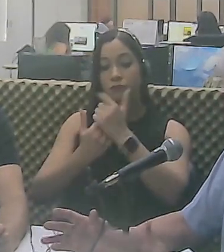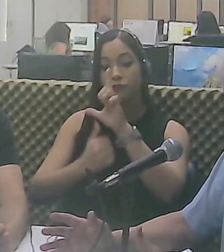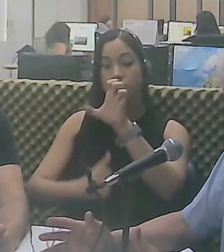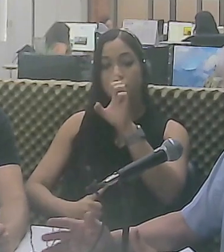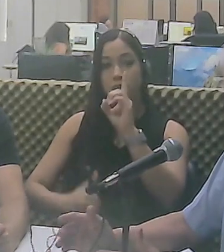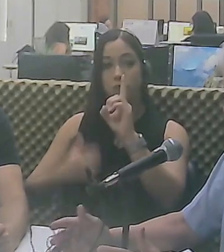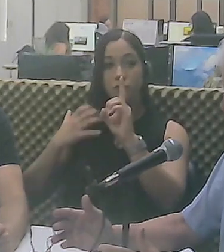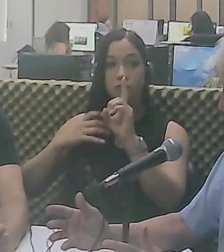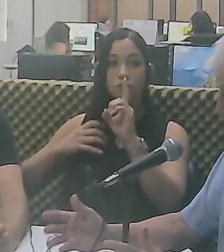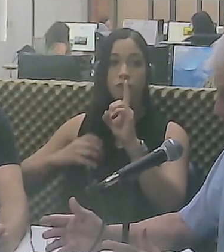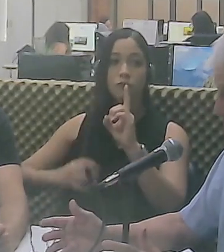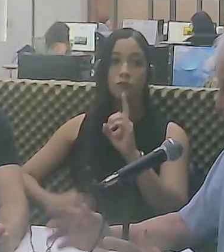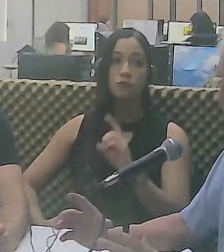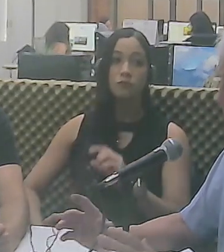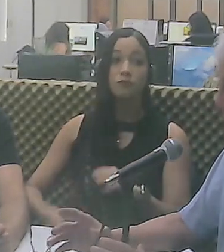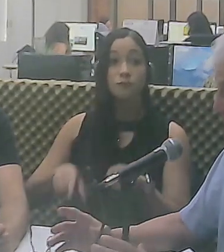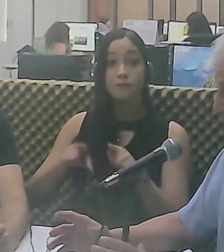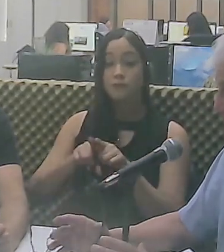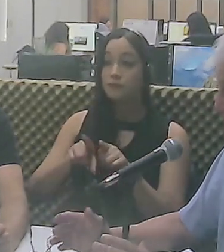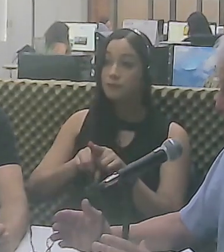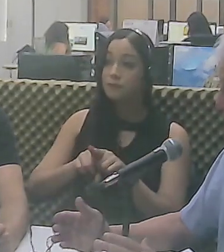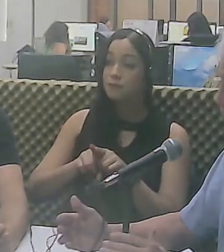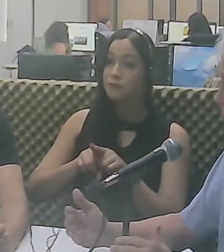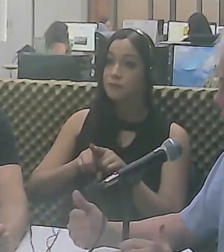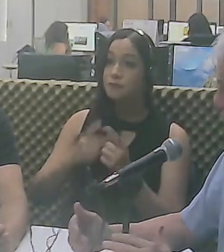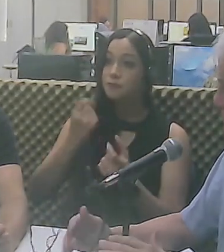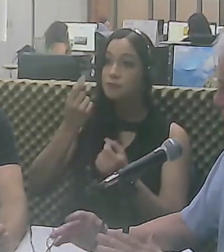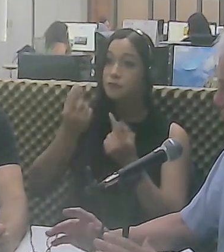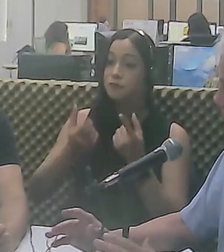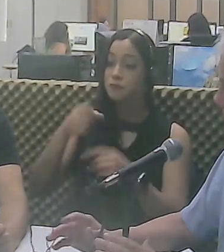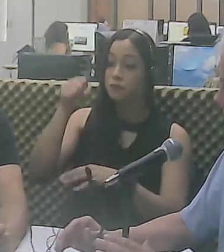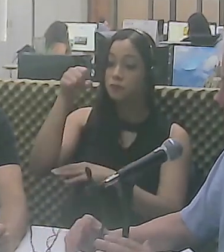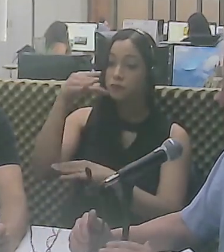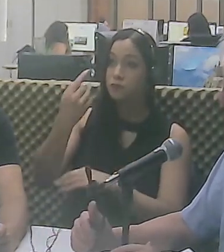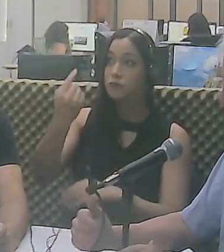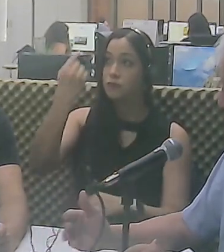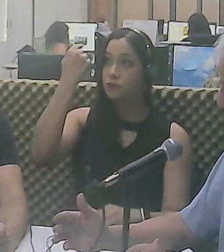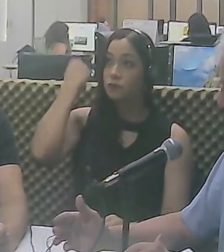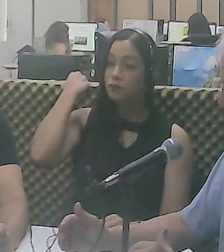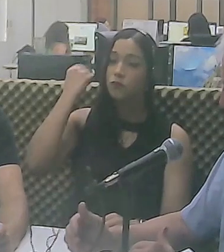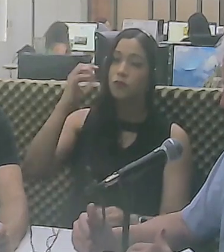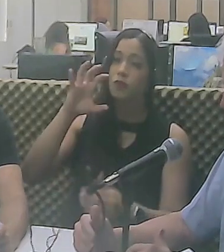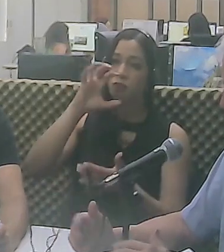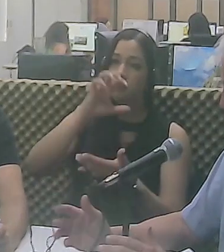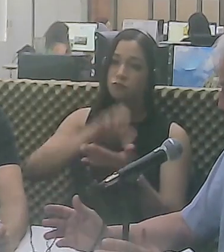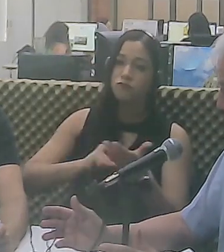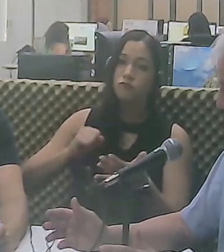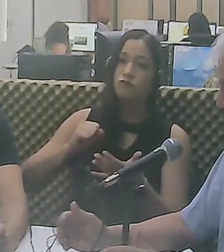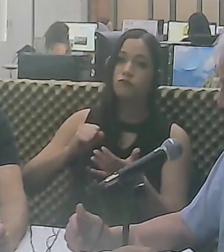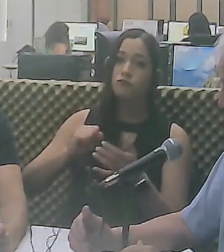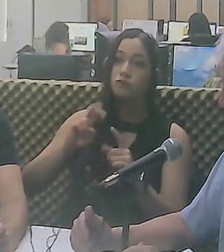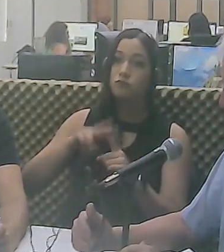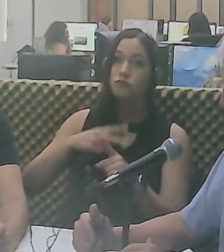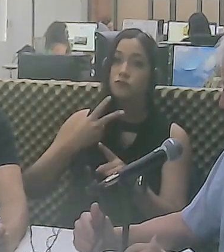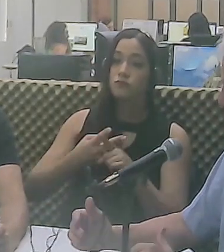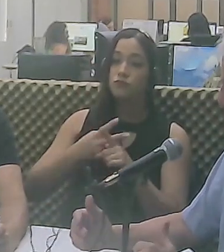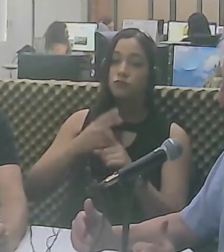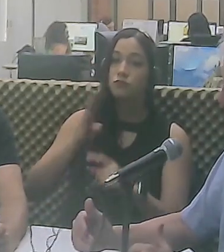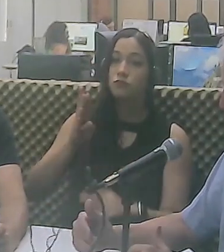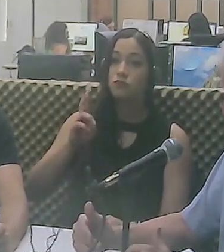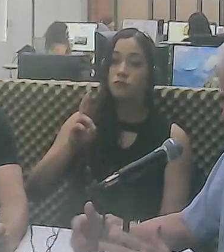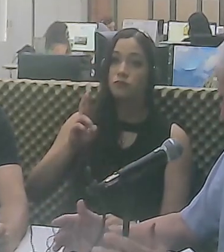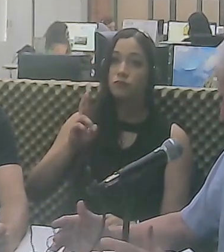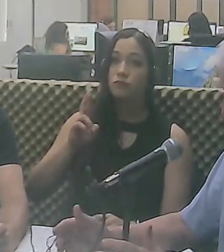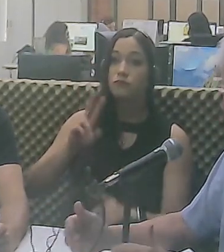de sorte para ler inclusive alguns esportes que foram ali arrancados né com a duplicação da BR vai